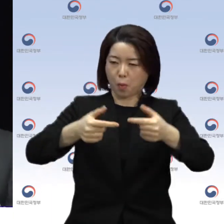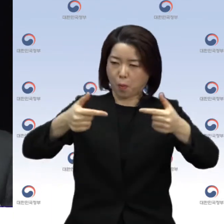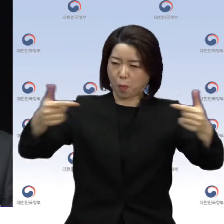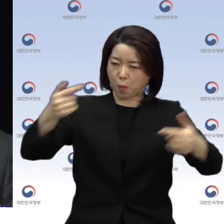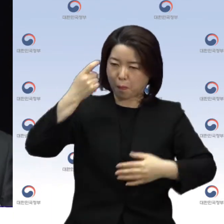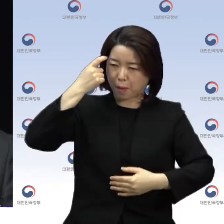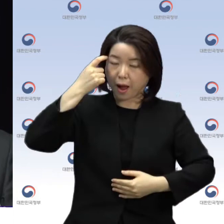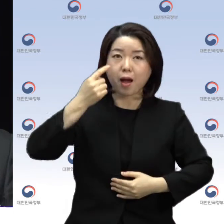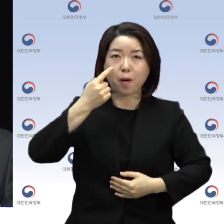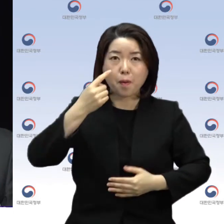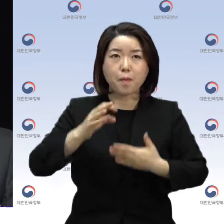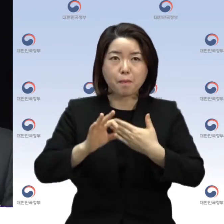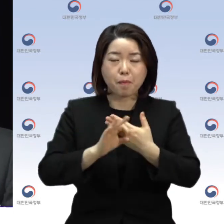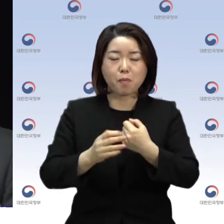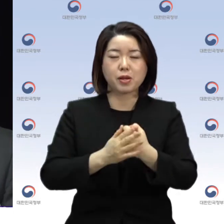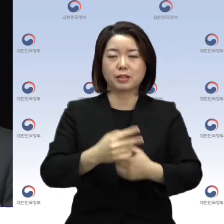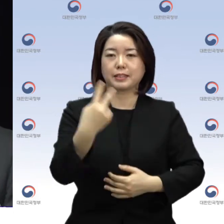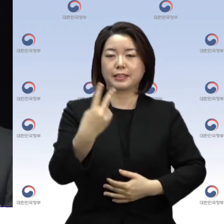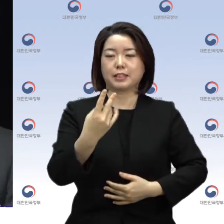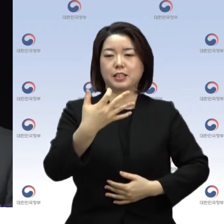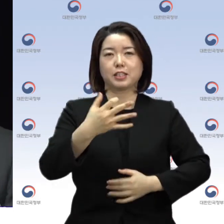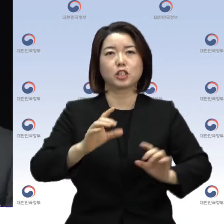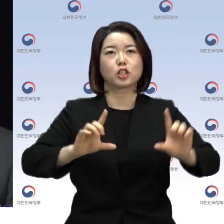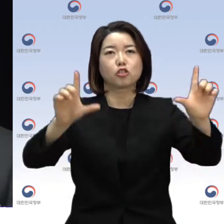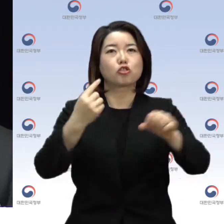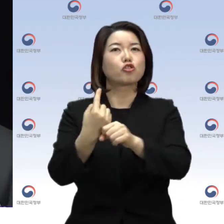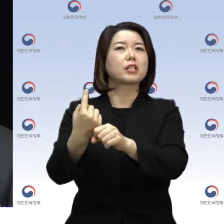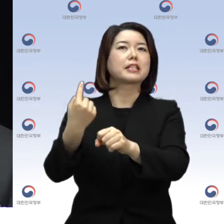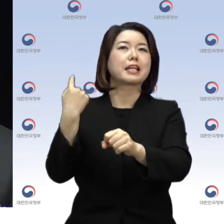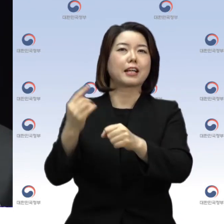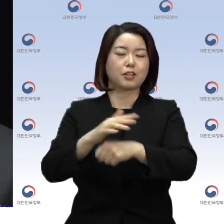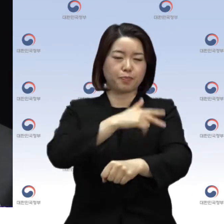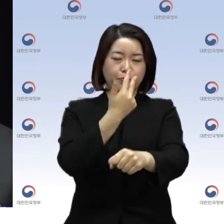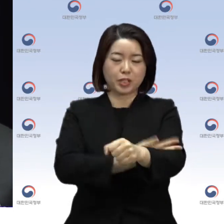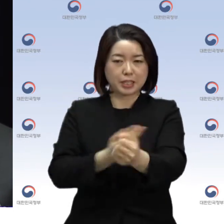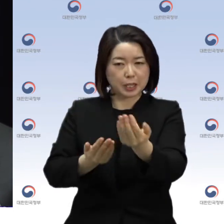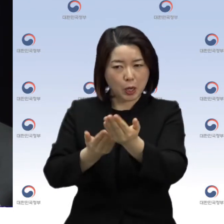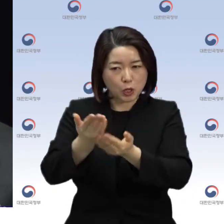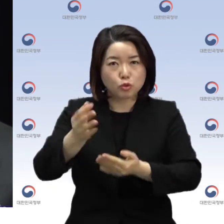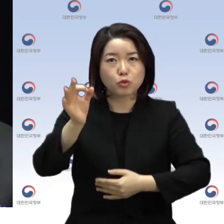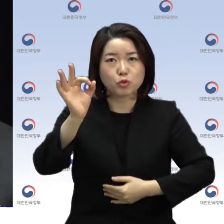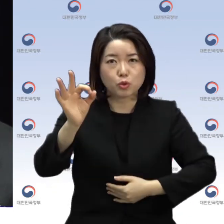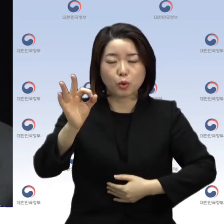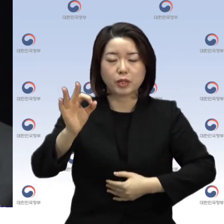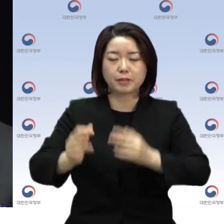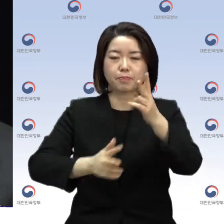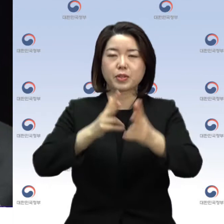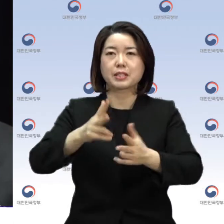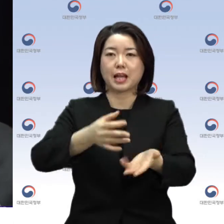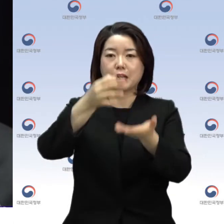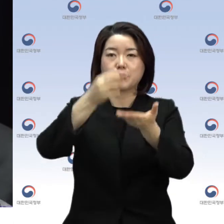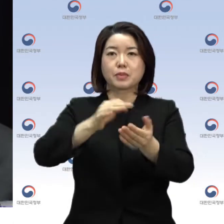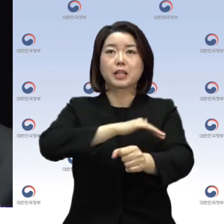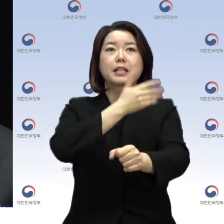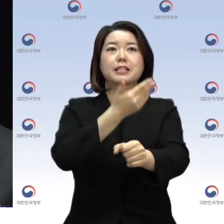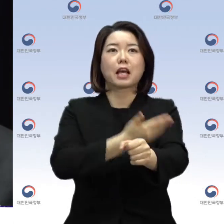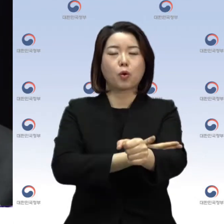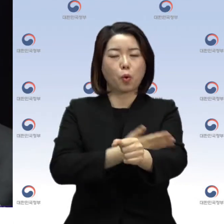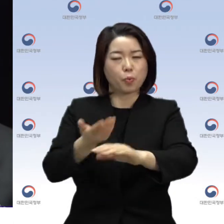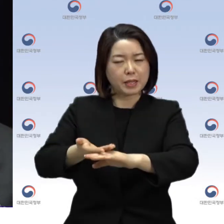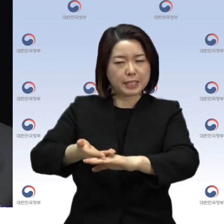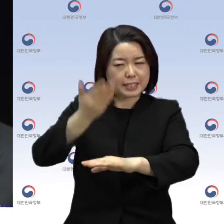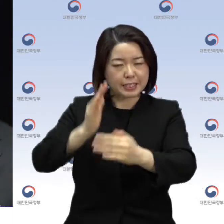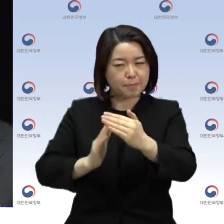추세를 고려하면 2019년에 작년에는 저작권 수출액이 산업재산권을 넘어섰을